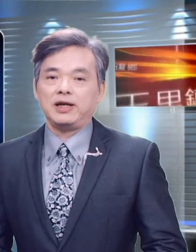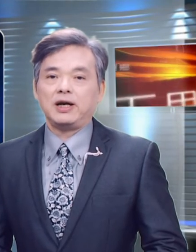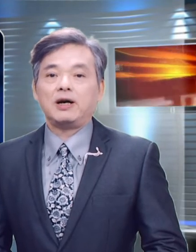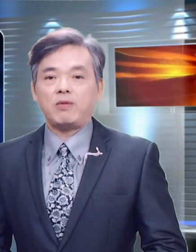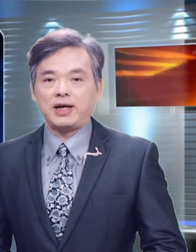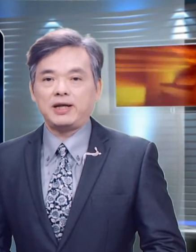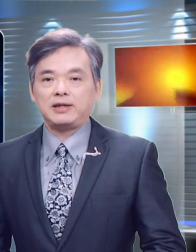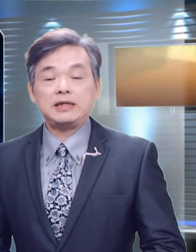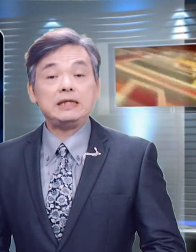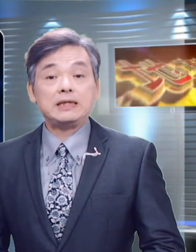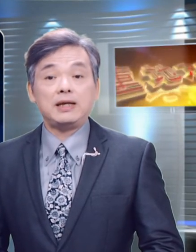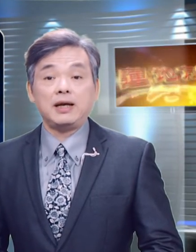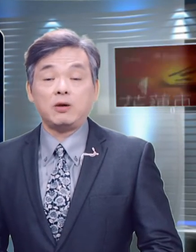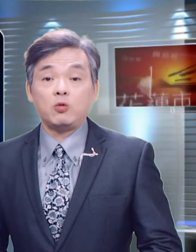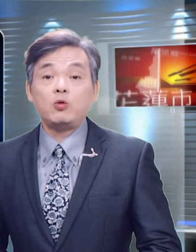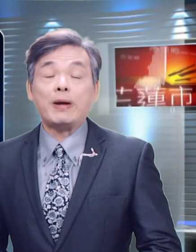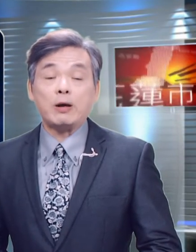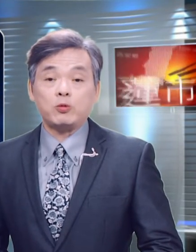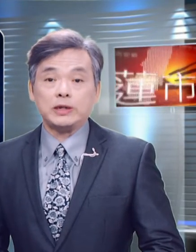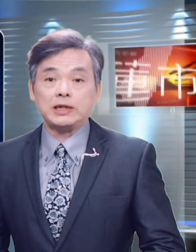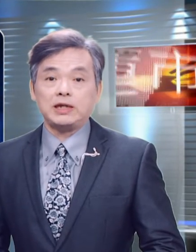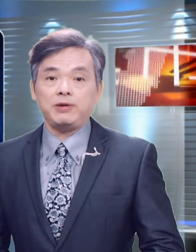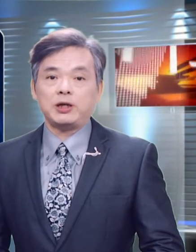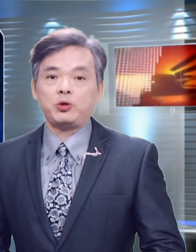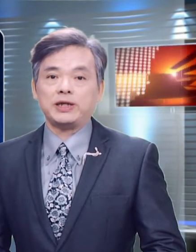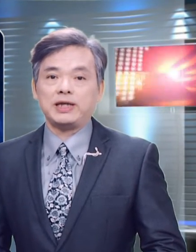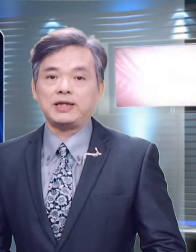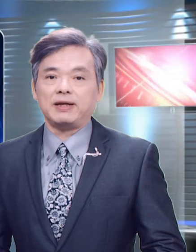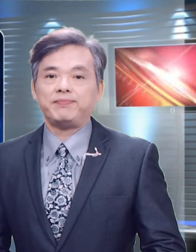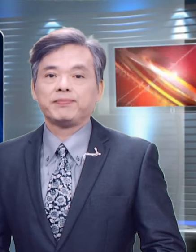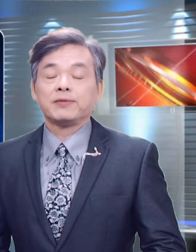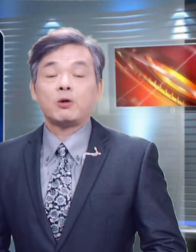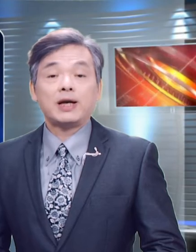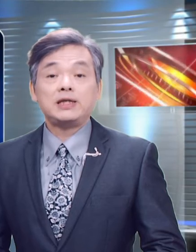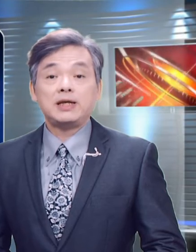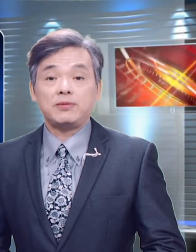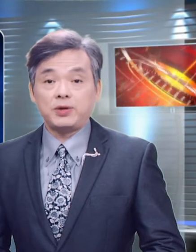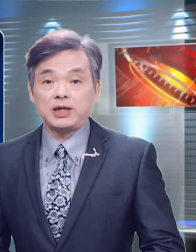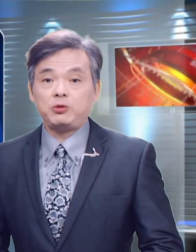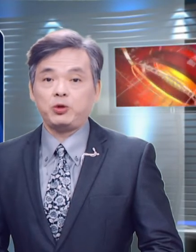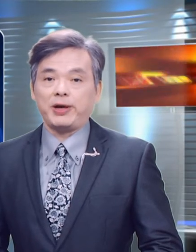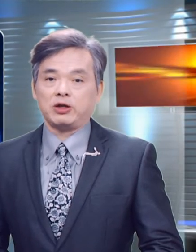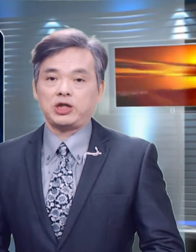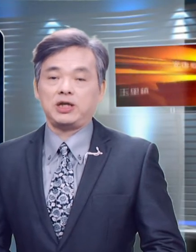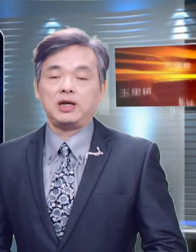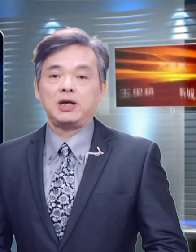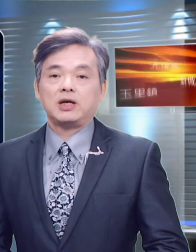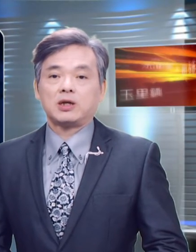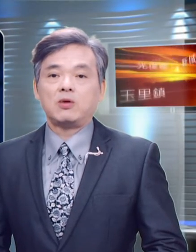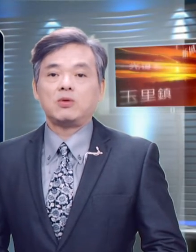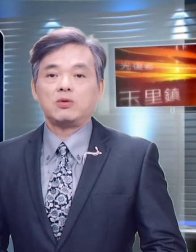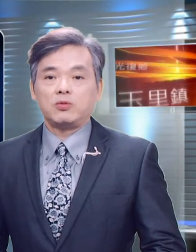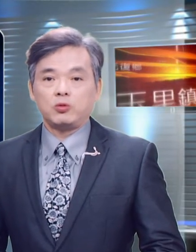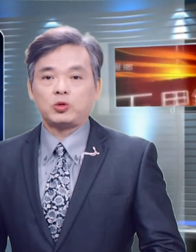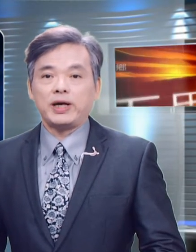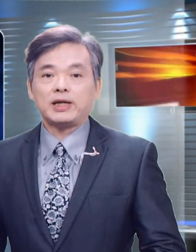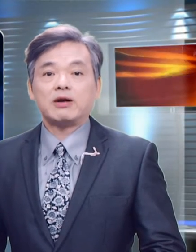35596例，而花莲新增了554名的确诊者。花莲县卫生局表示，